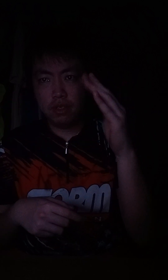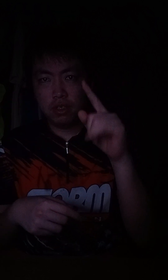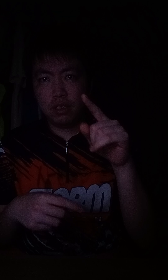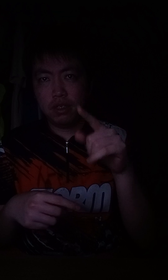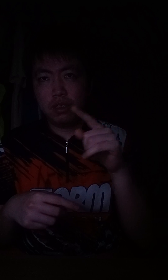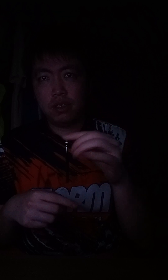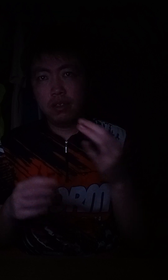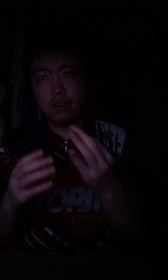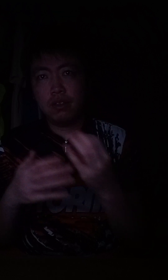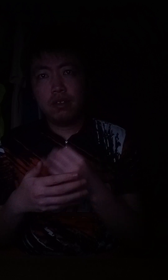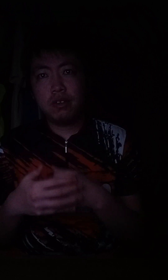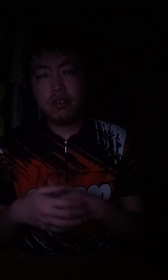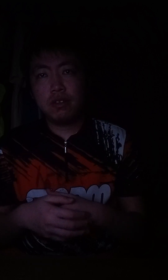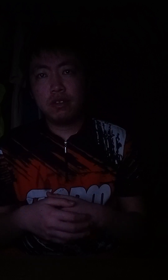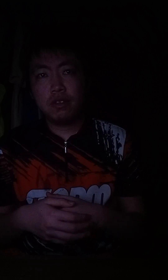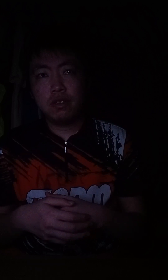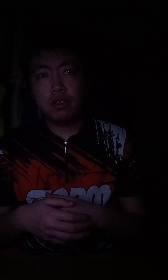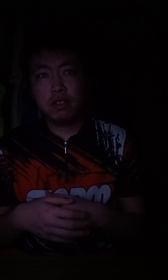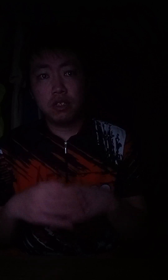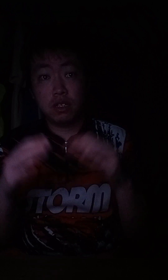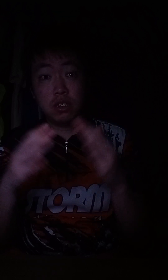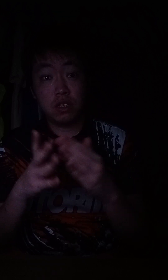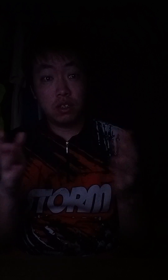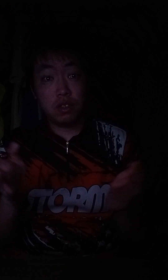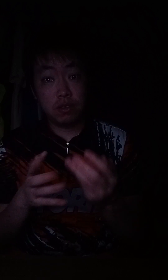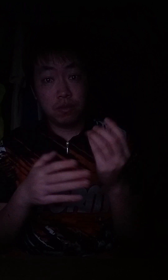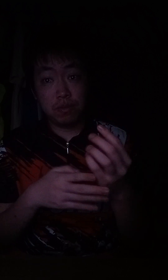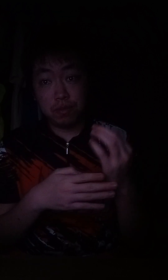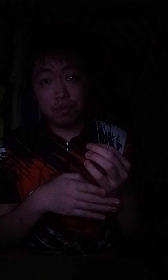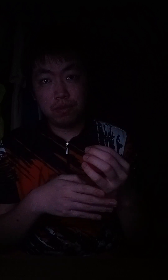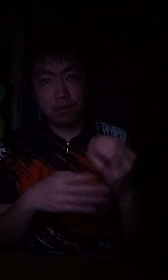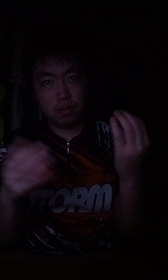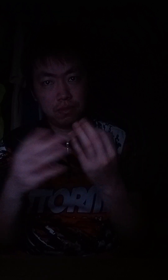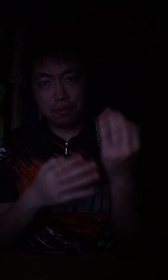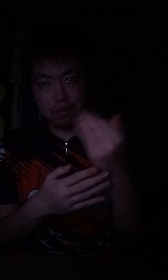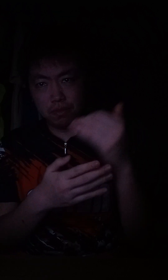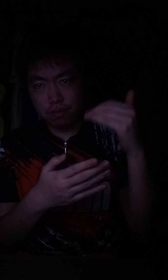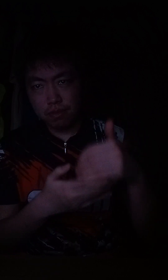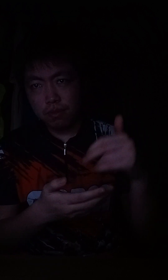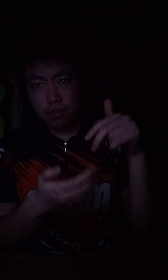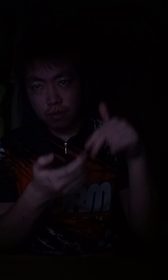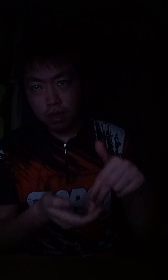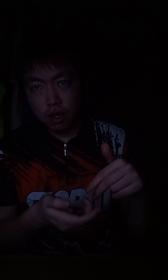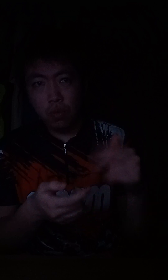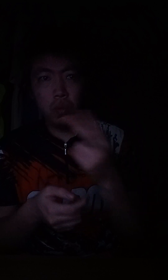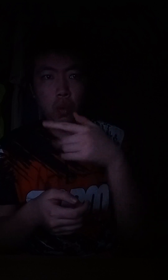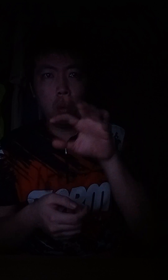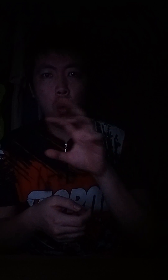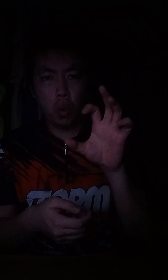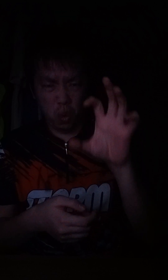점검 대상입니다. 범죄 예방 시설물 설치를 통해 범죄 발생이 크게 줄었고 공중